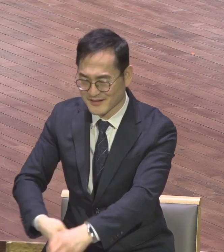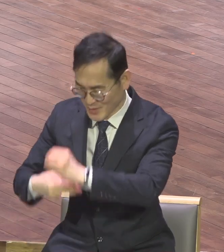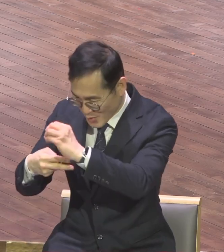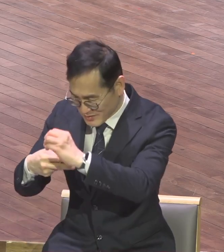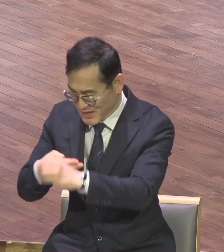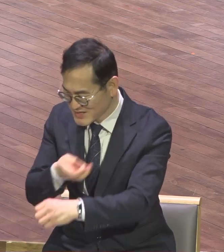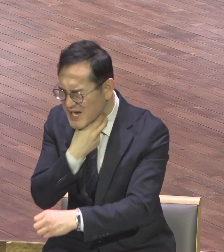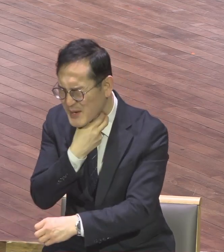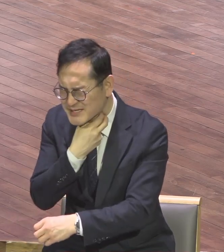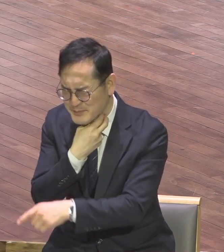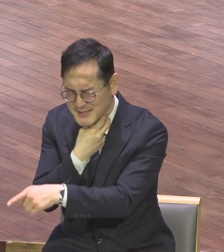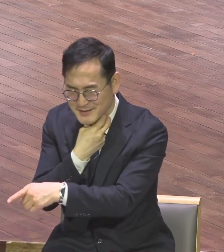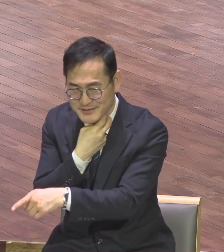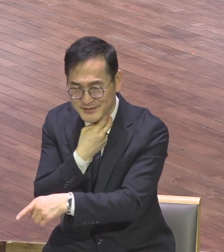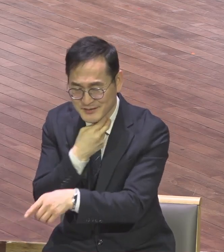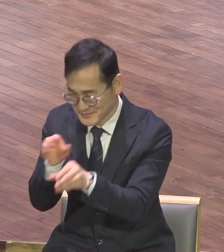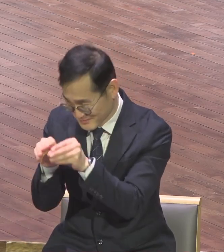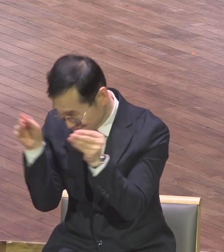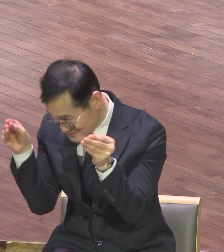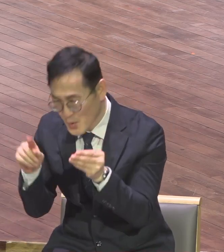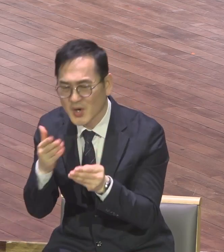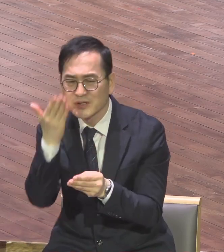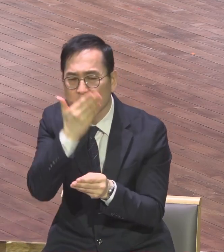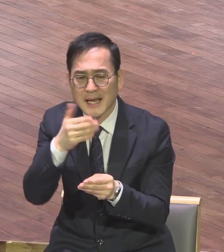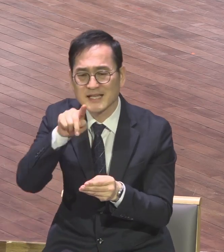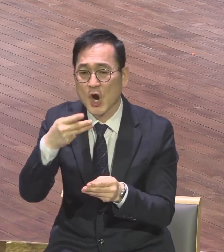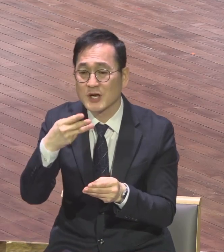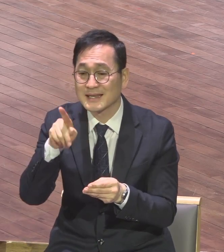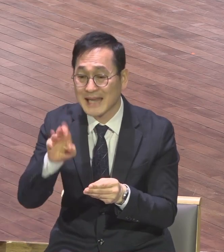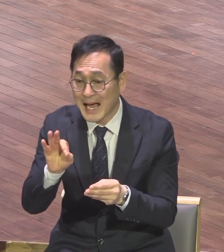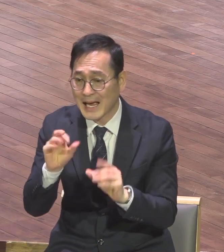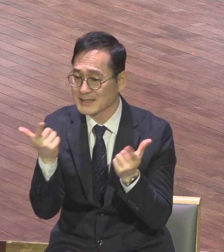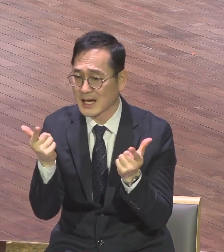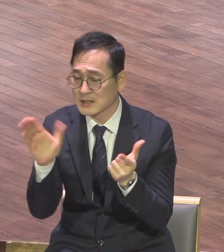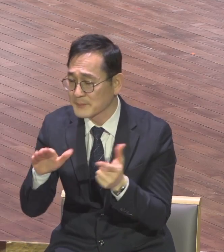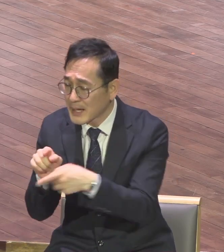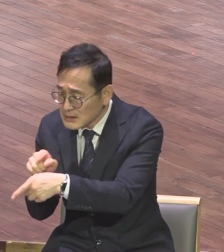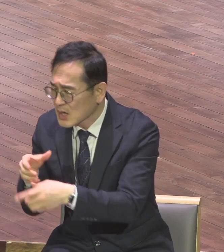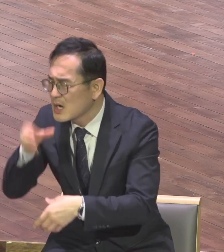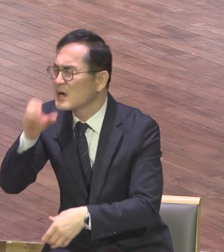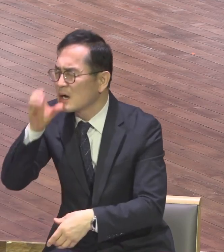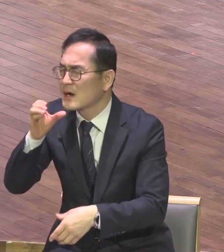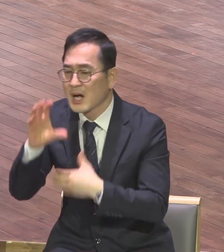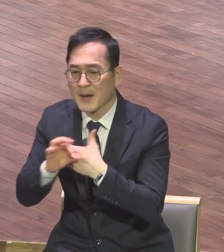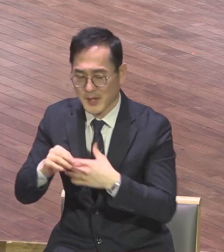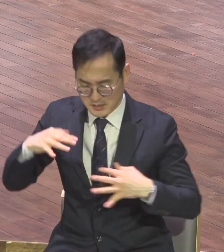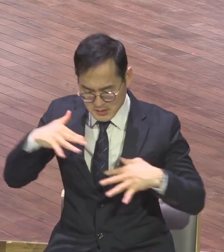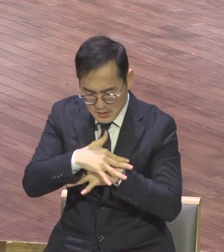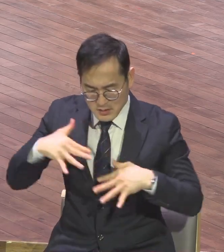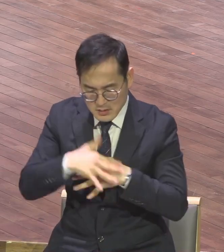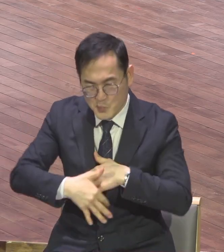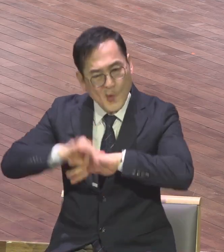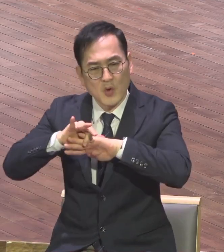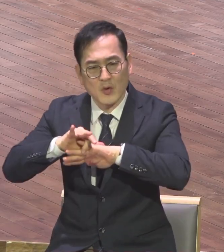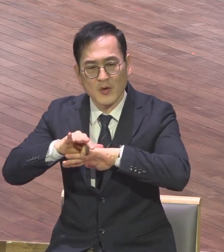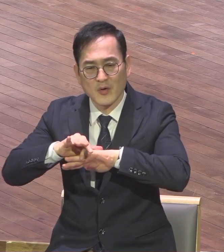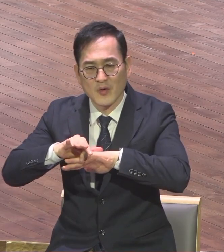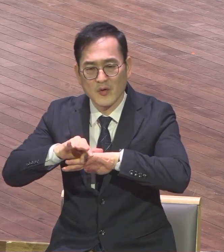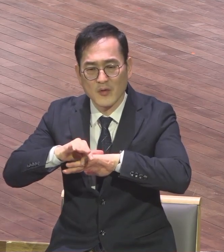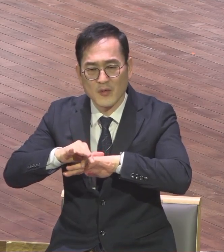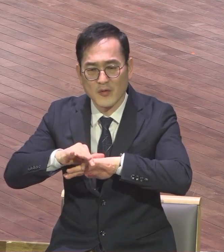있죠. 보니까 이제 설탕은 아니지만 이런 다이어트 음료를 많이 마시면 심혈관 질환 사망률이